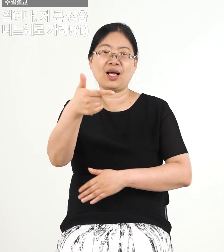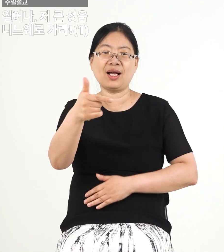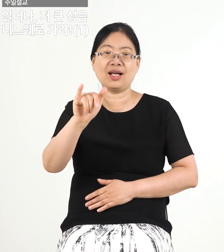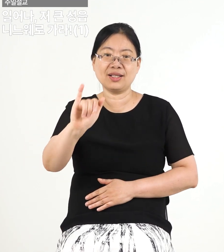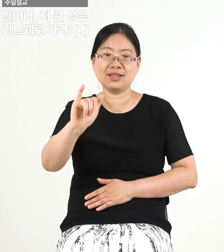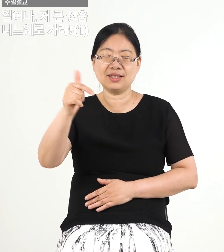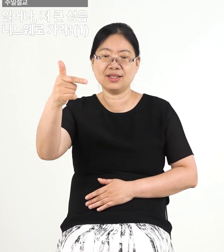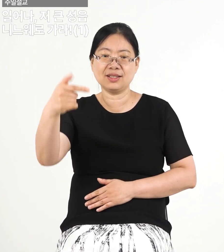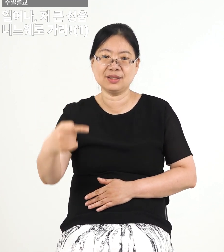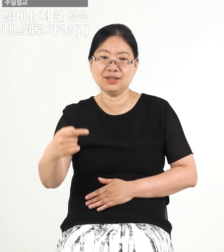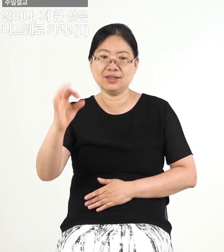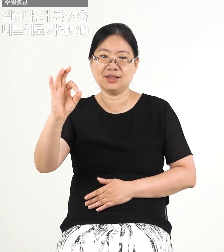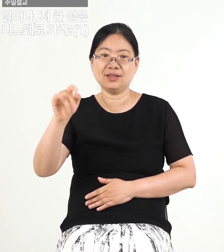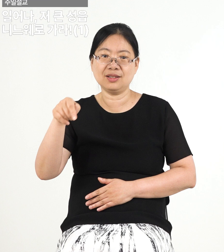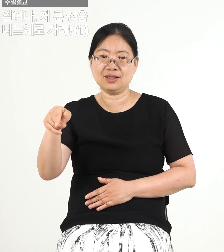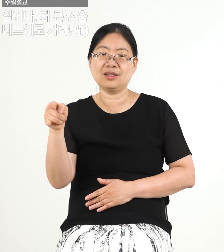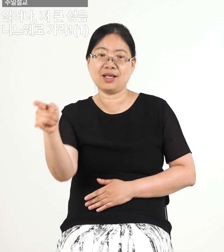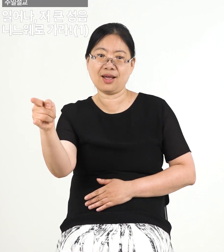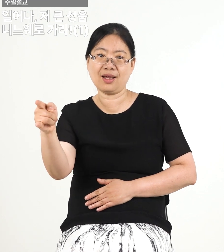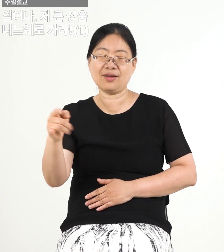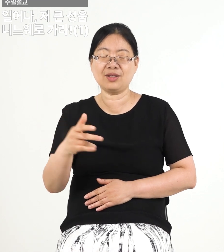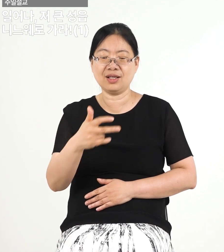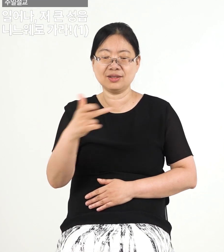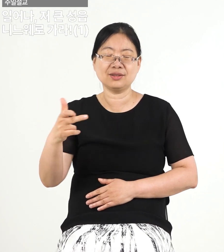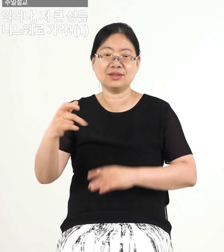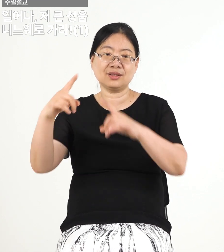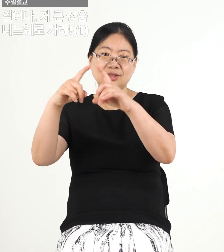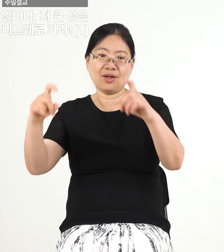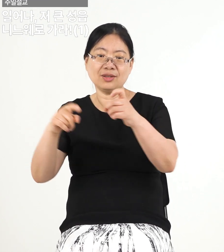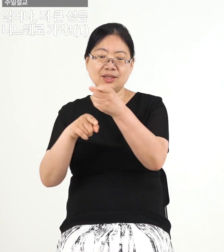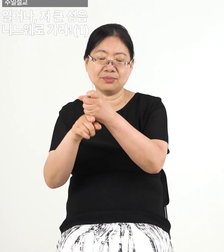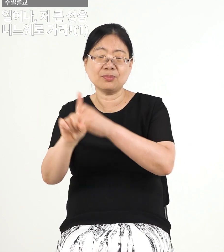니느웨예요. 큰 성읍이라는 말은